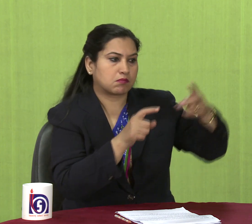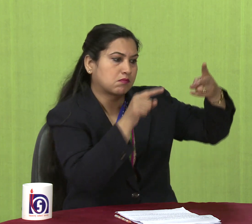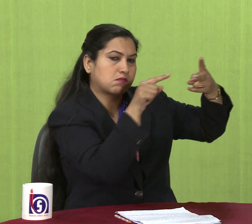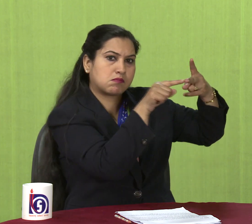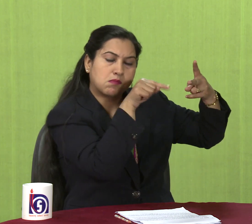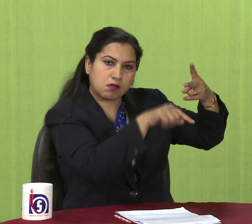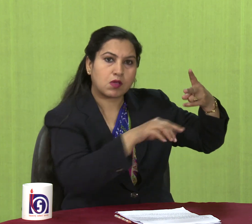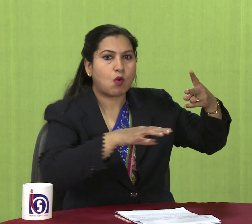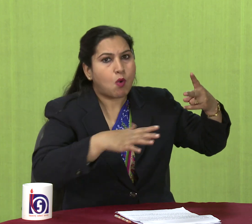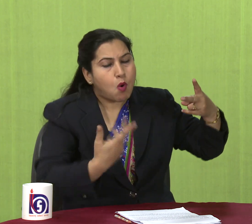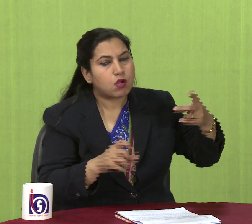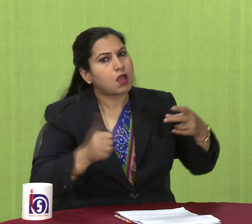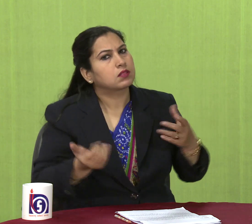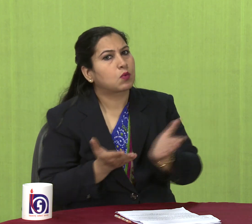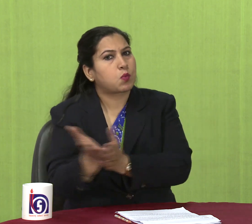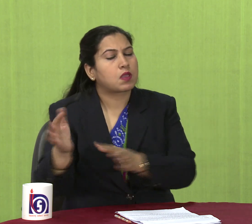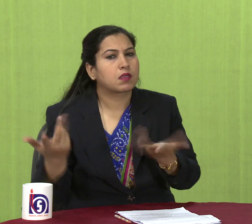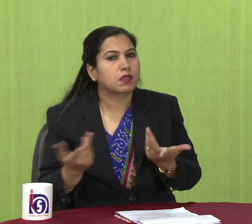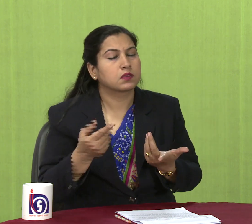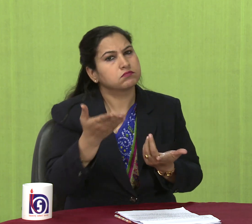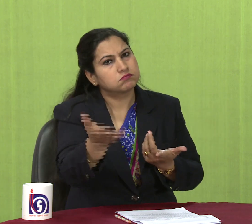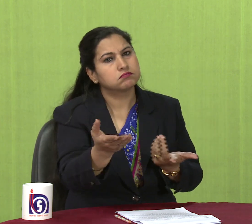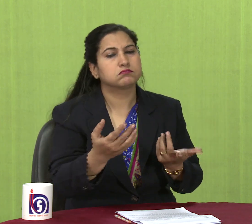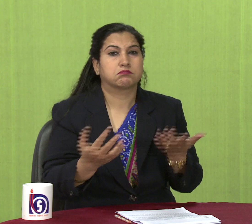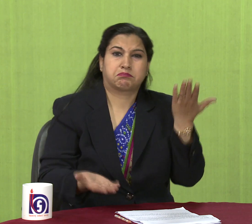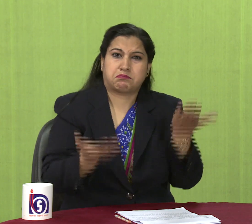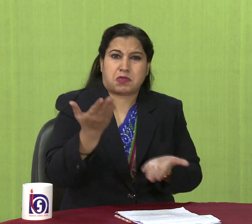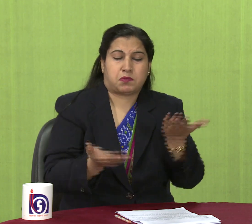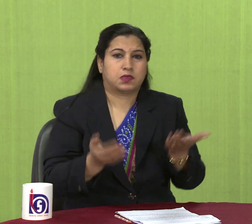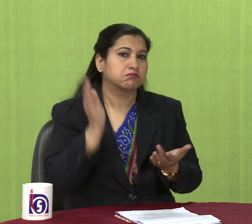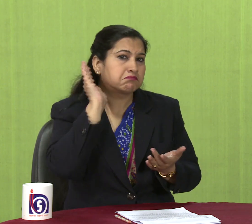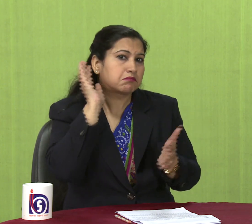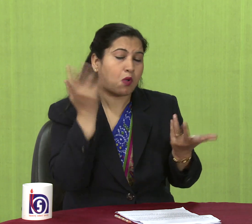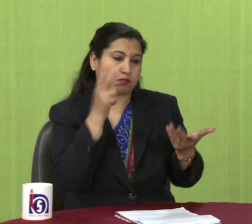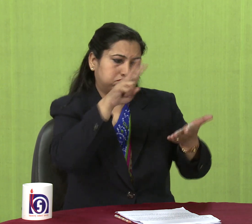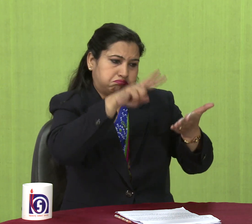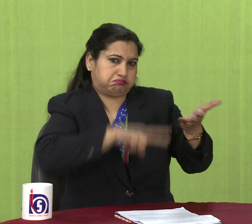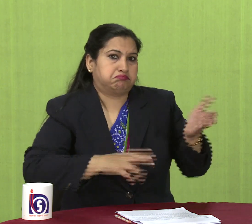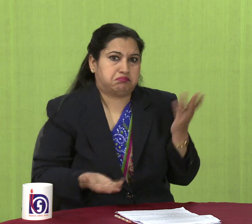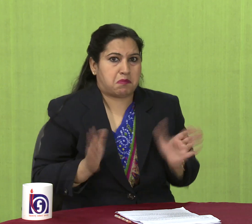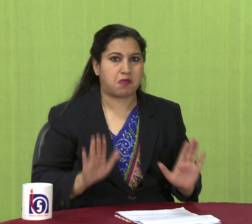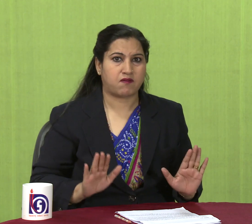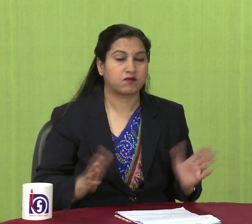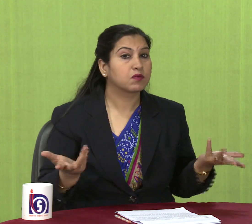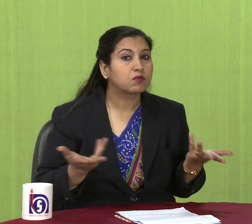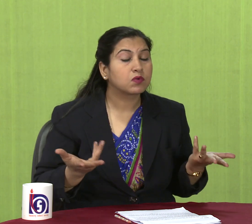या दूसरे अर्थ में भी आपने सुना या पढ़ा होगा कि आँख लग